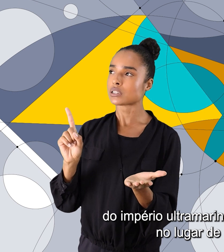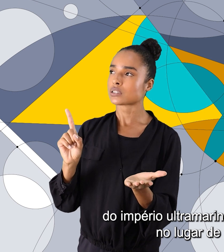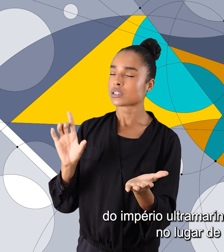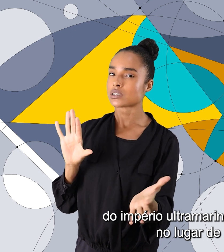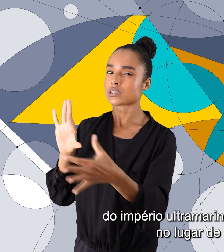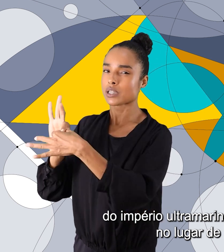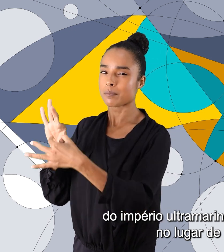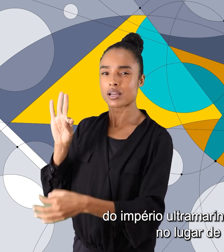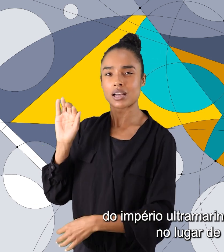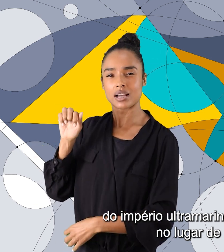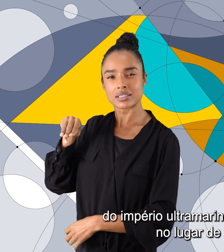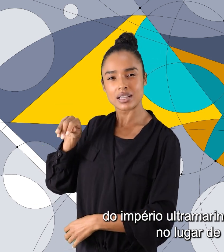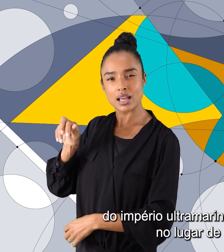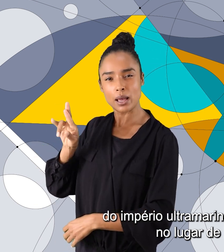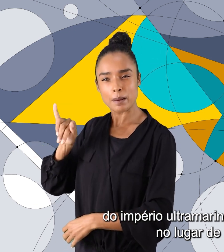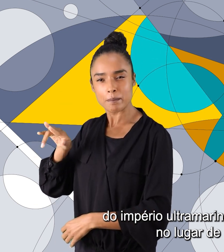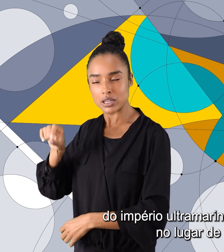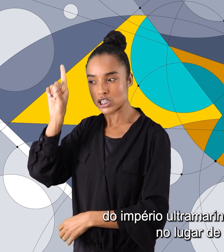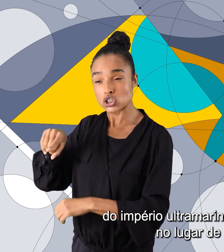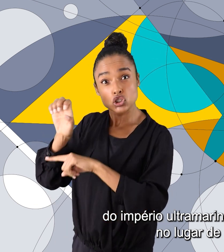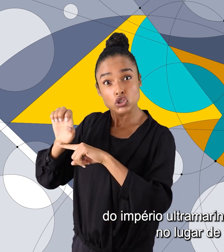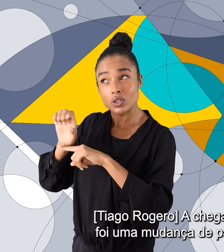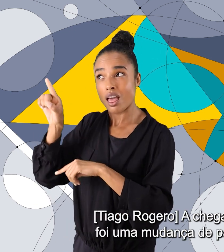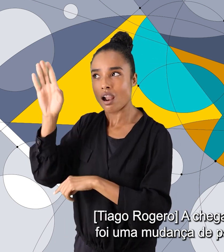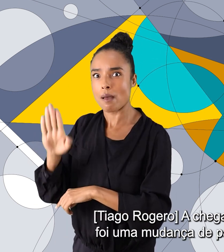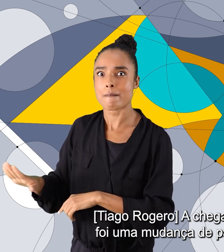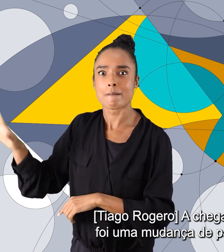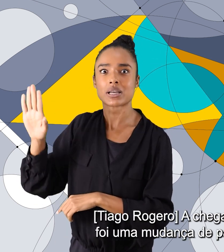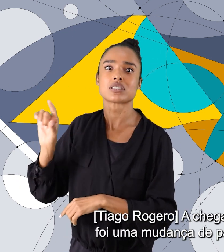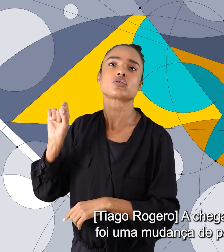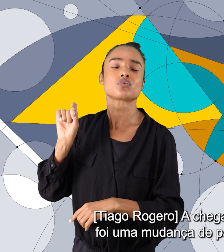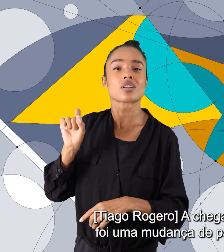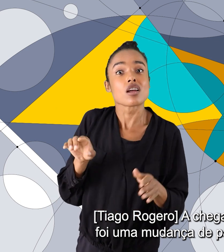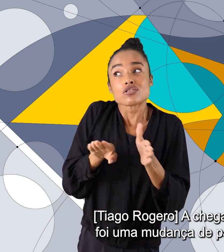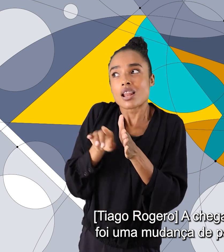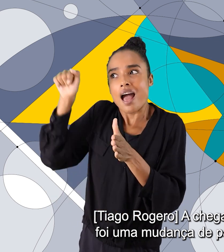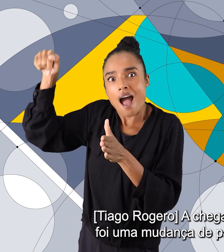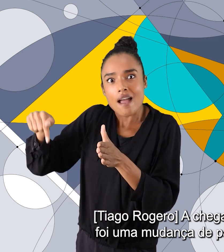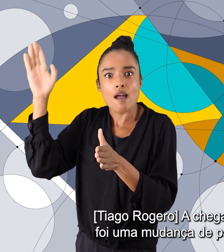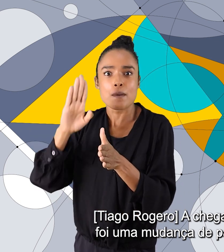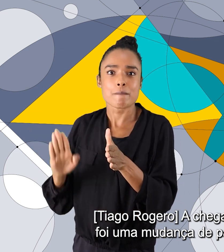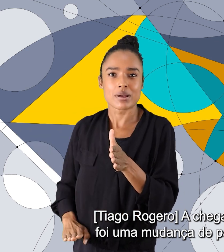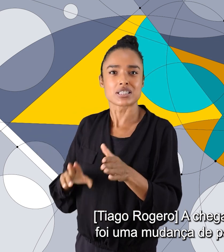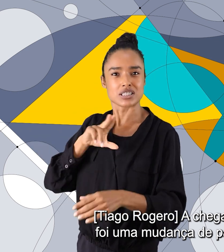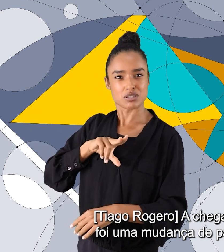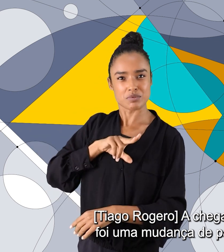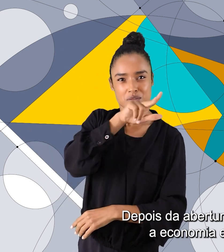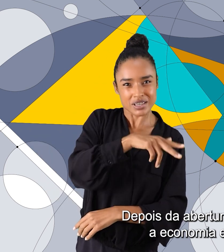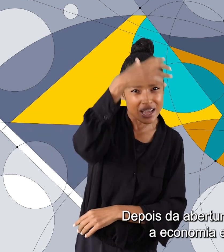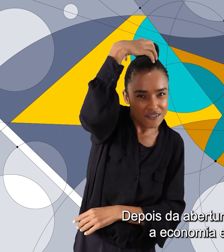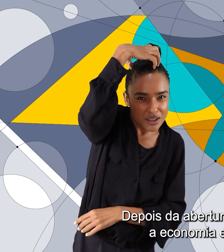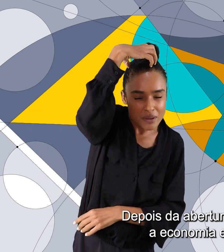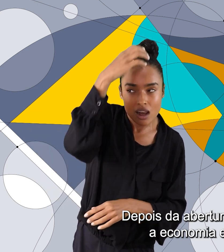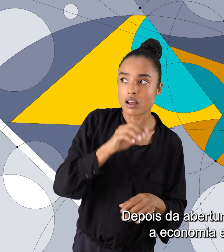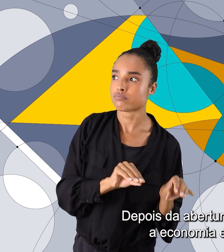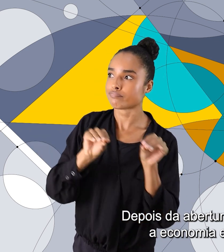Império Ultramarino, né, já como no lugar de Estado. A chegada da família real foi uma mudança de patamar para o Brasil. Depois